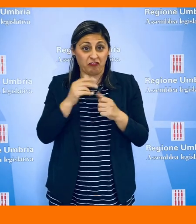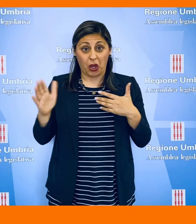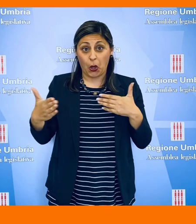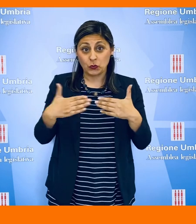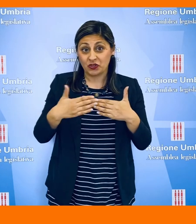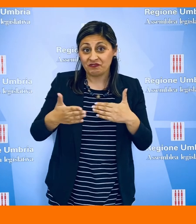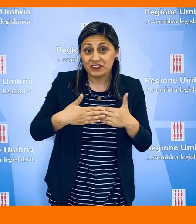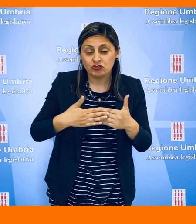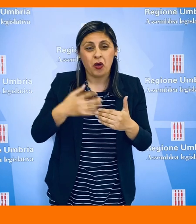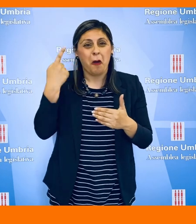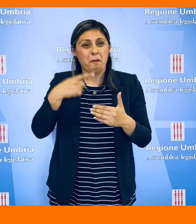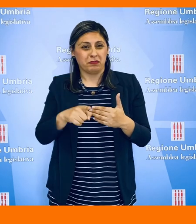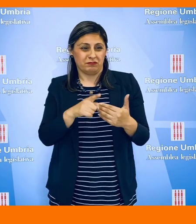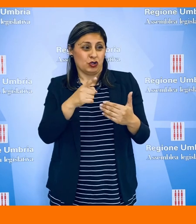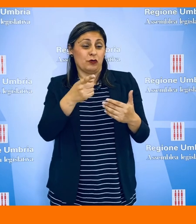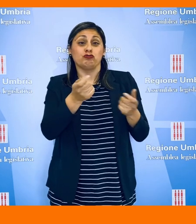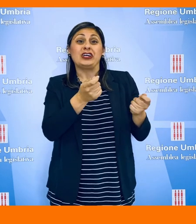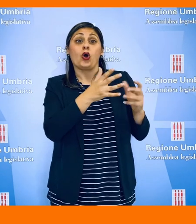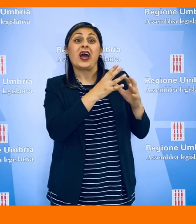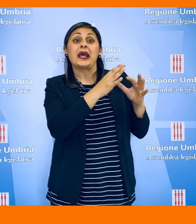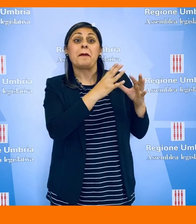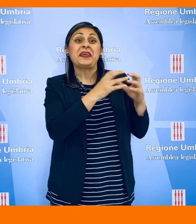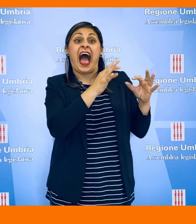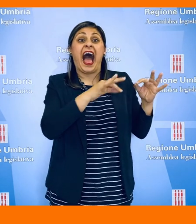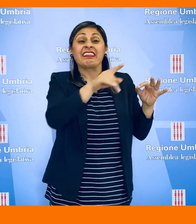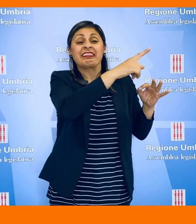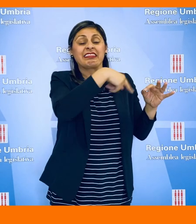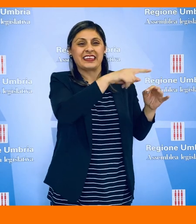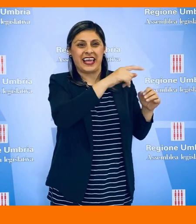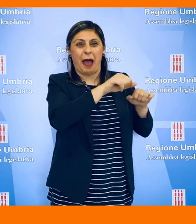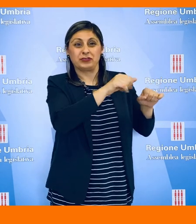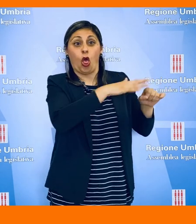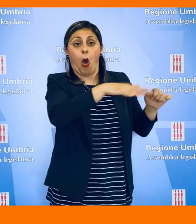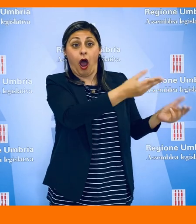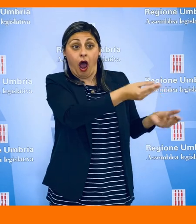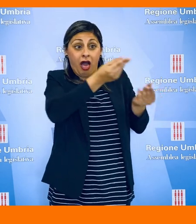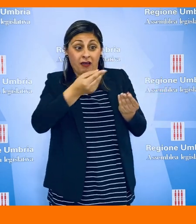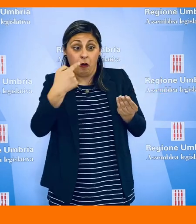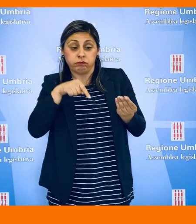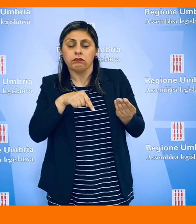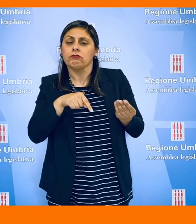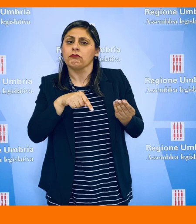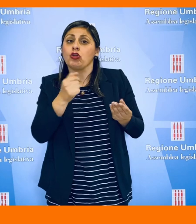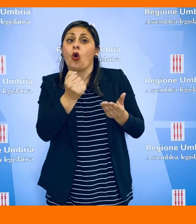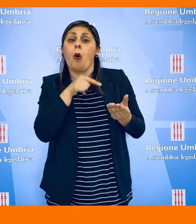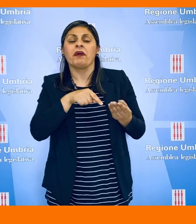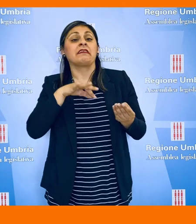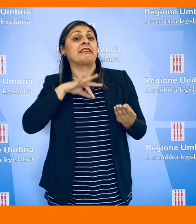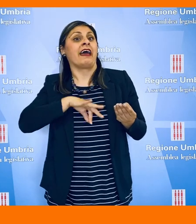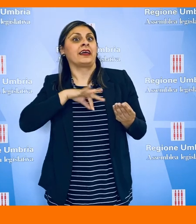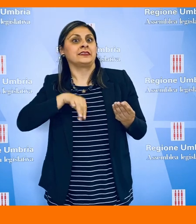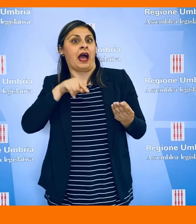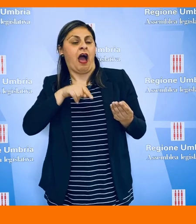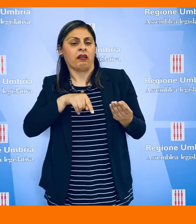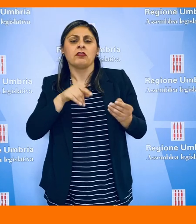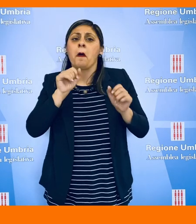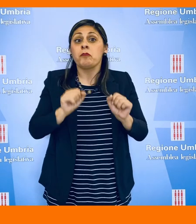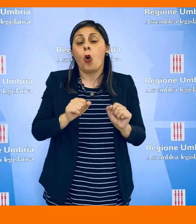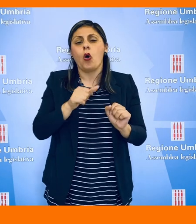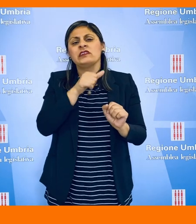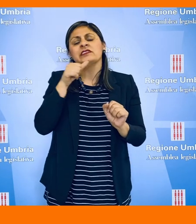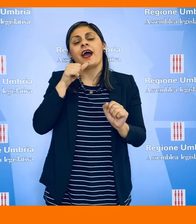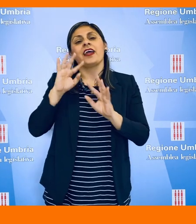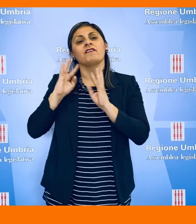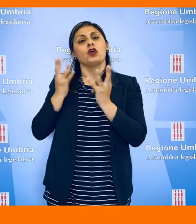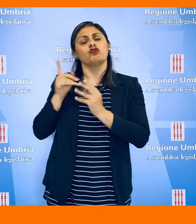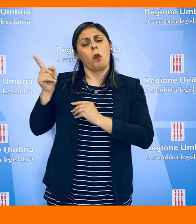lavori, quella presentata in commissione dai gestori degli impianti e da amministrazioni locali rappresenta un'interessante documentazione che potrà